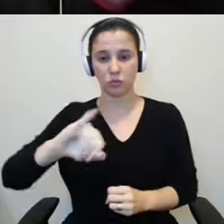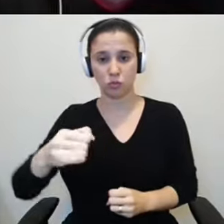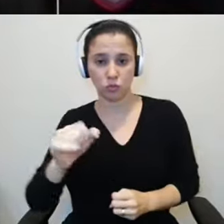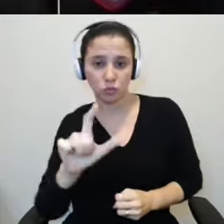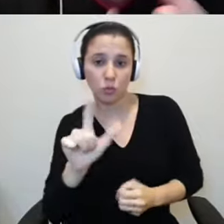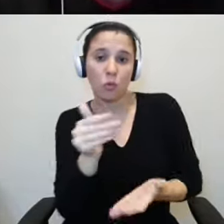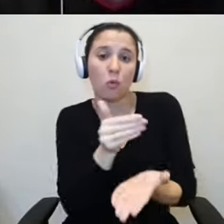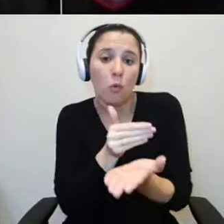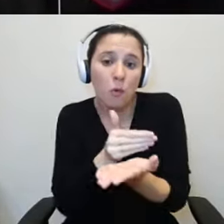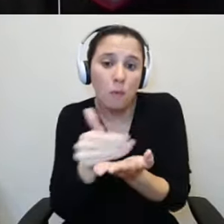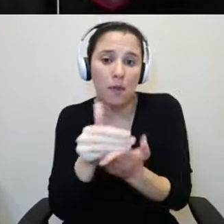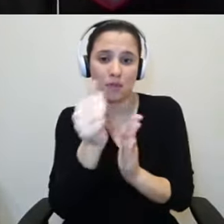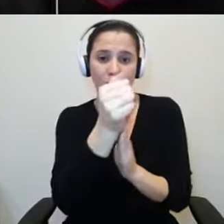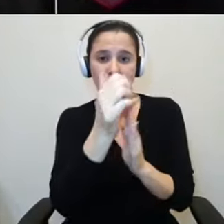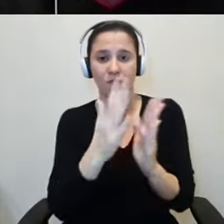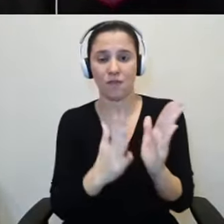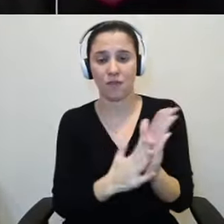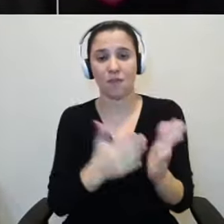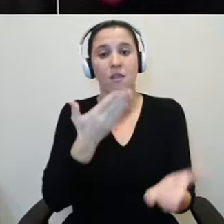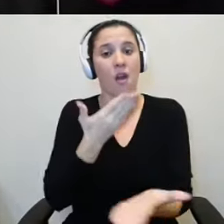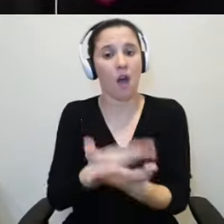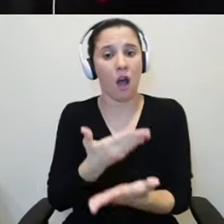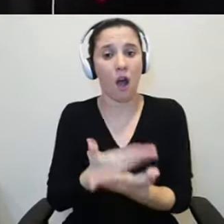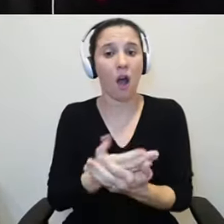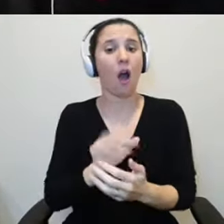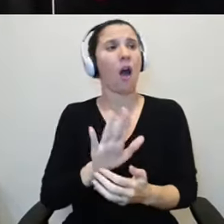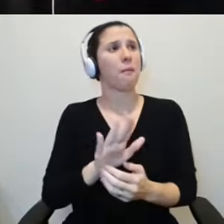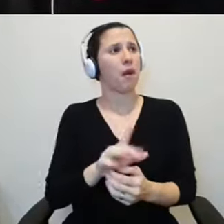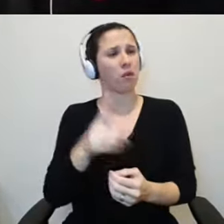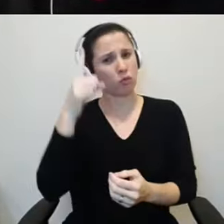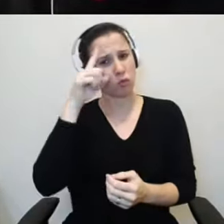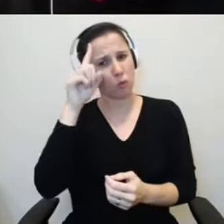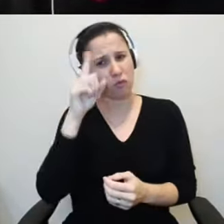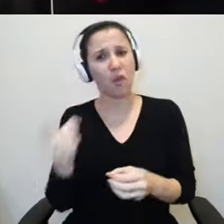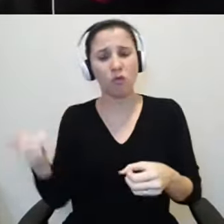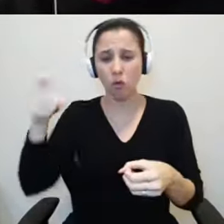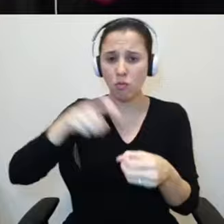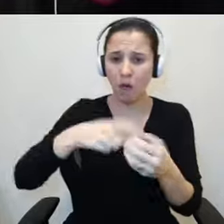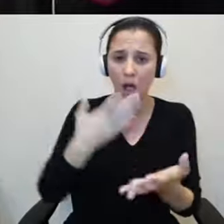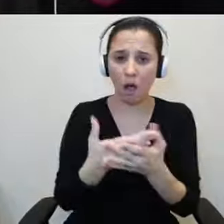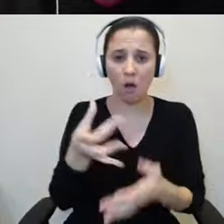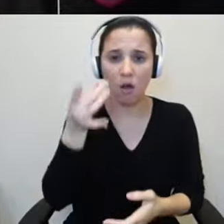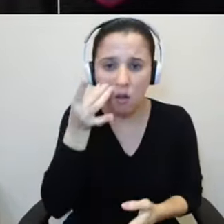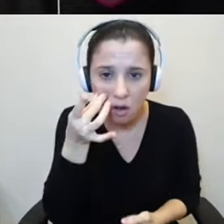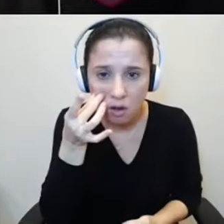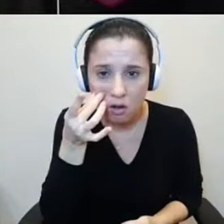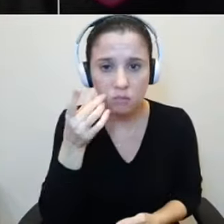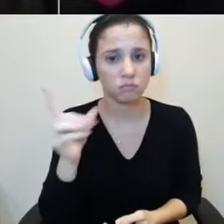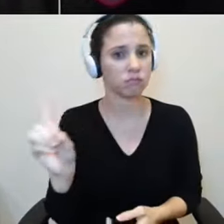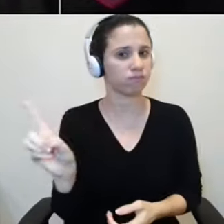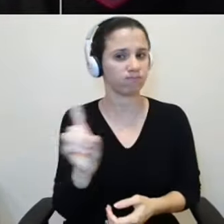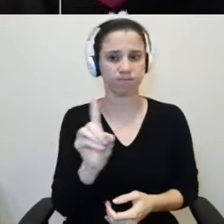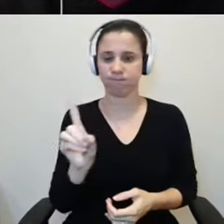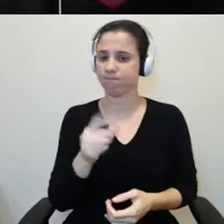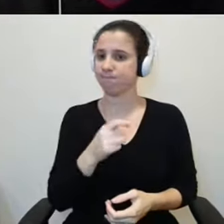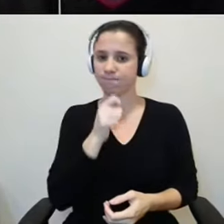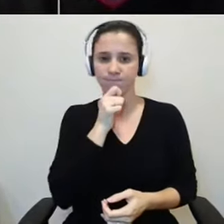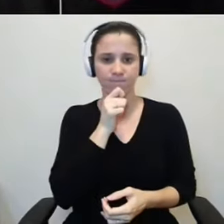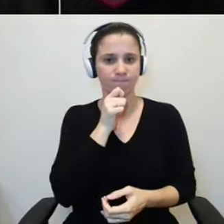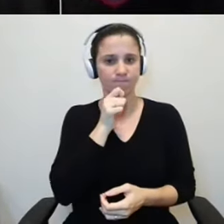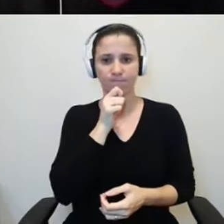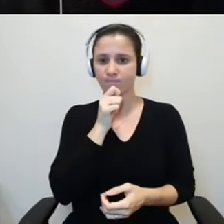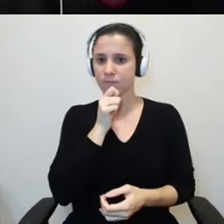estar em dúvida: ah, vamos voltar com atividades presenciais? Não. Então, não é possível, né, pessoal, ainda retornarmos com a